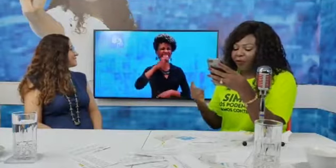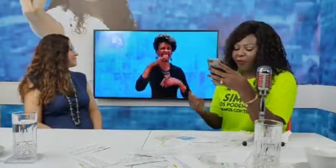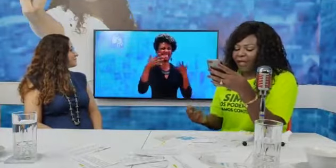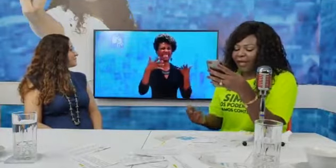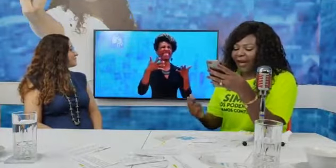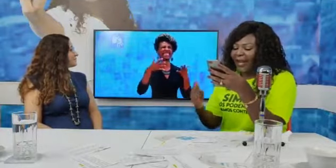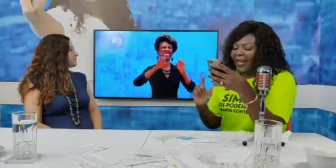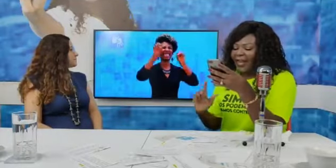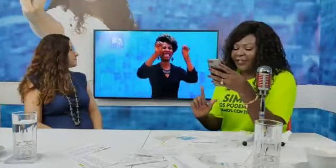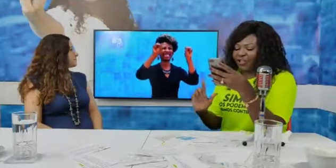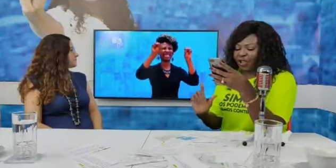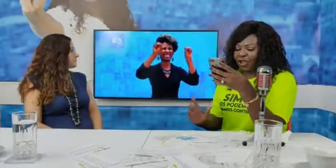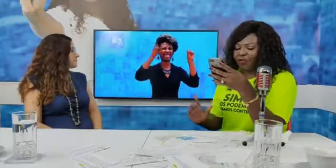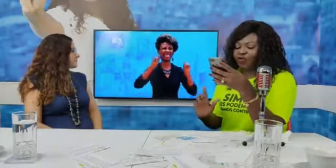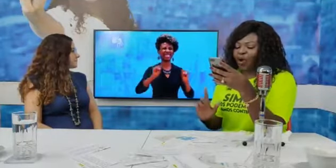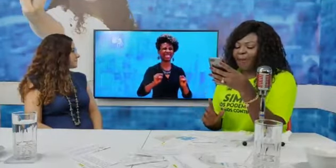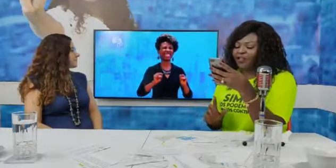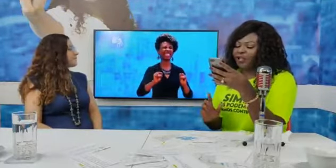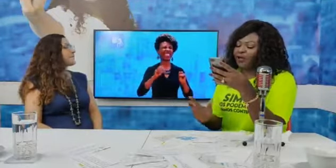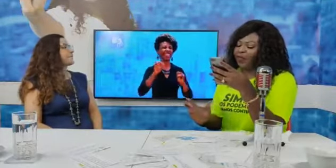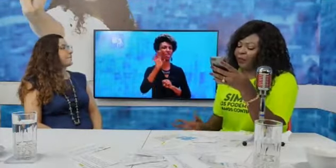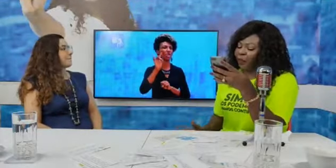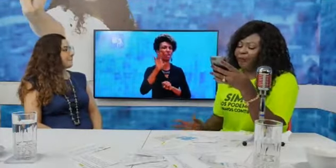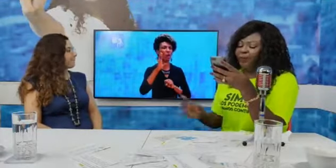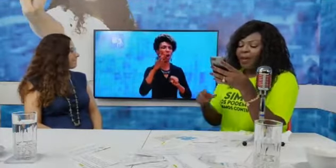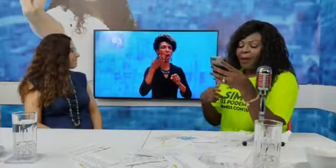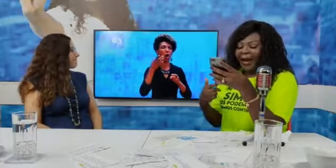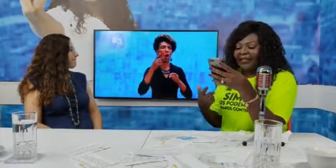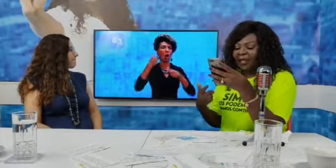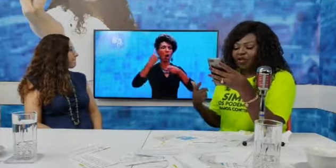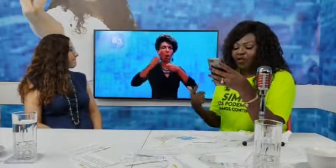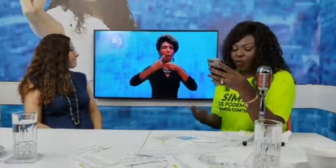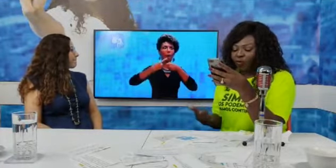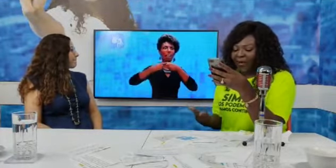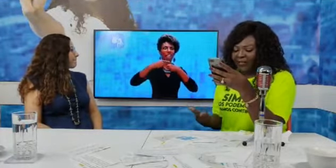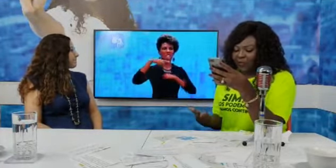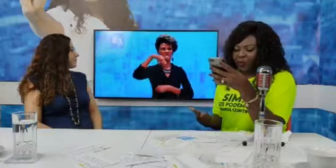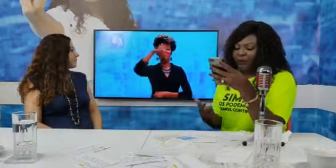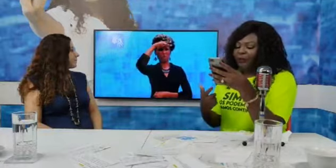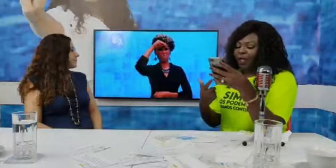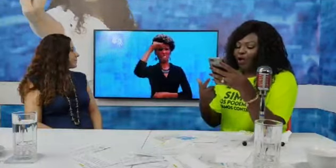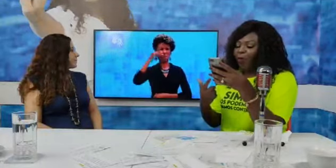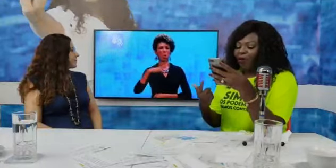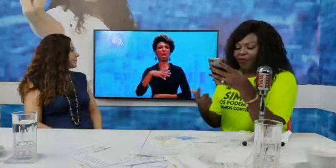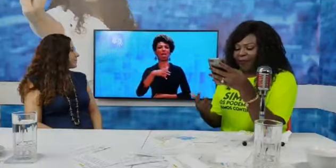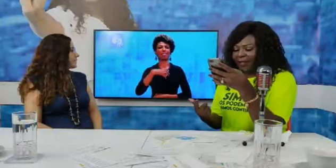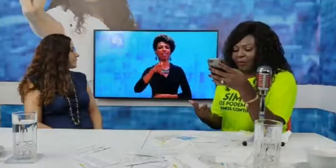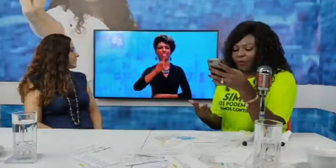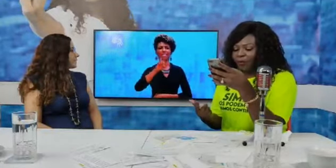não fica restrito somente em Salvador, mas em todo o Brasil.